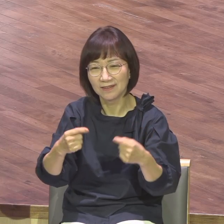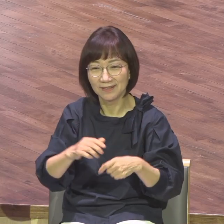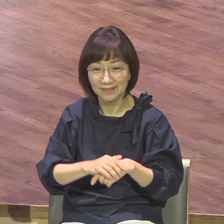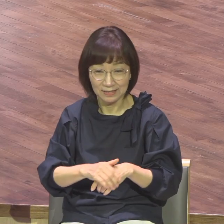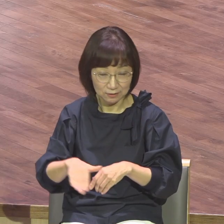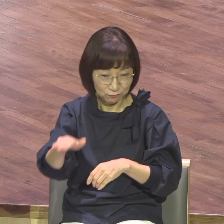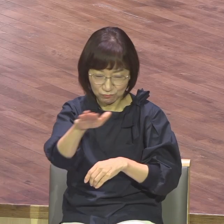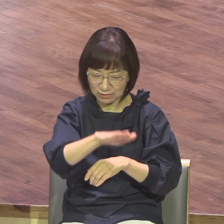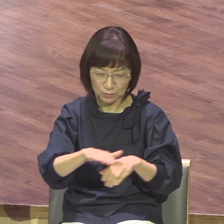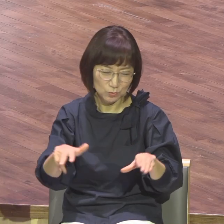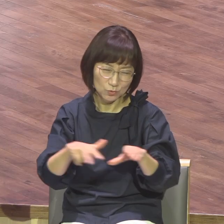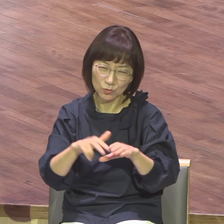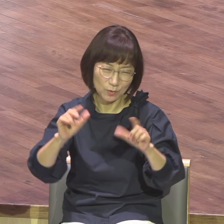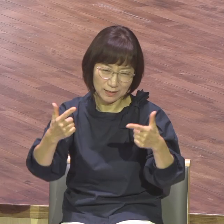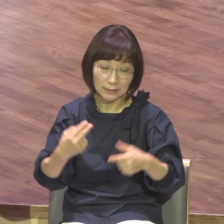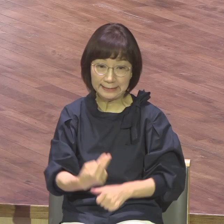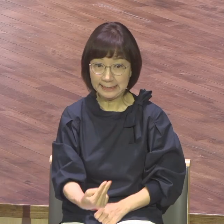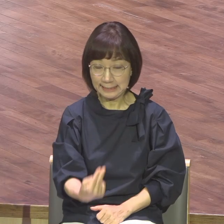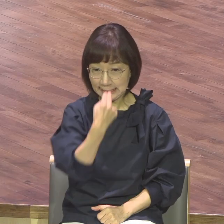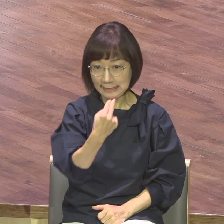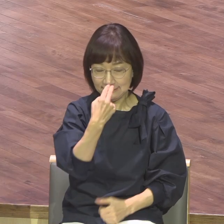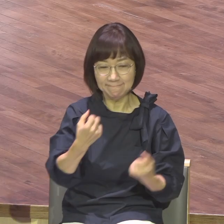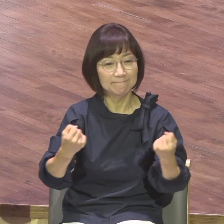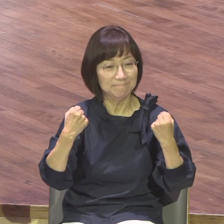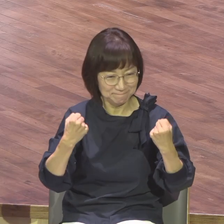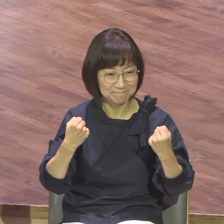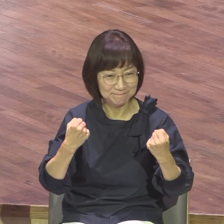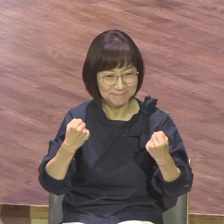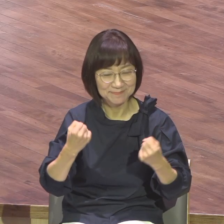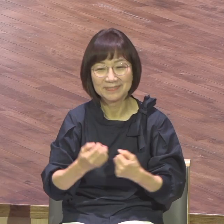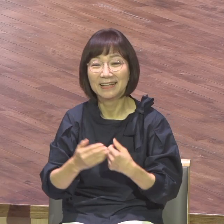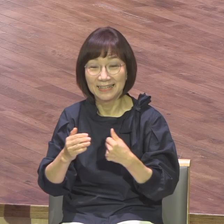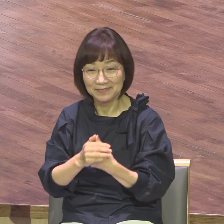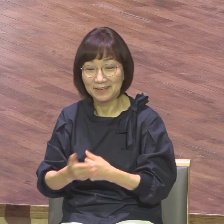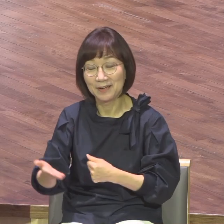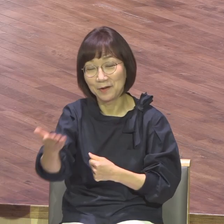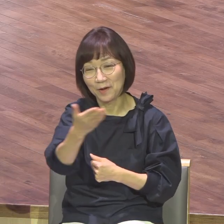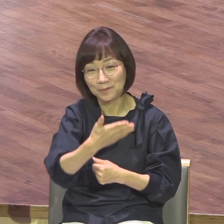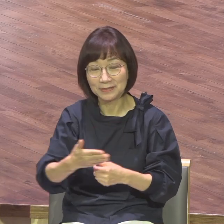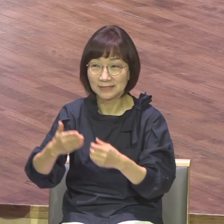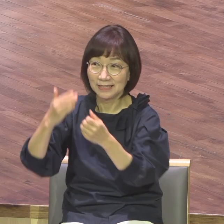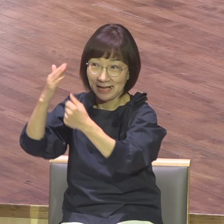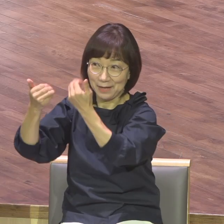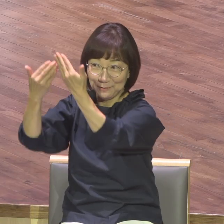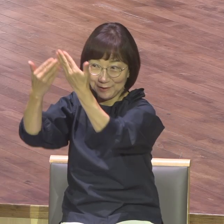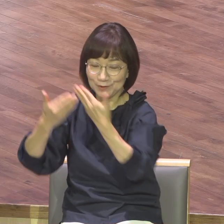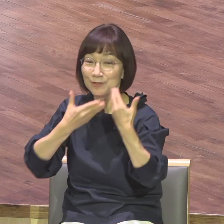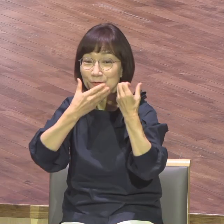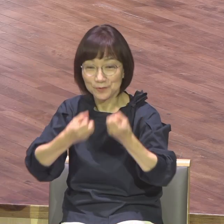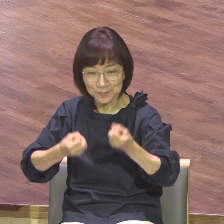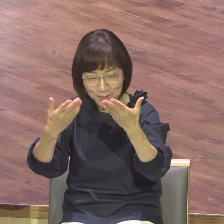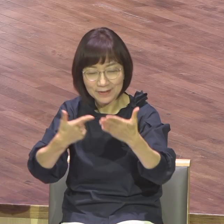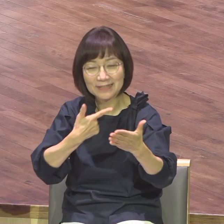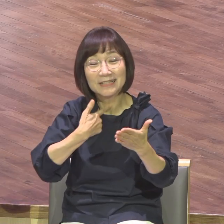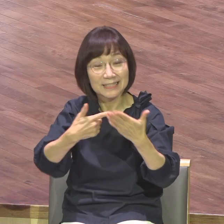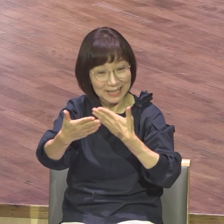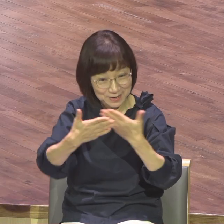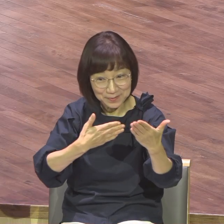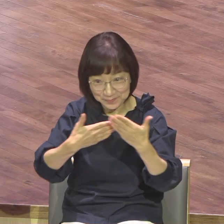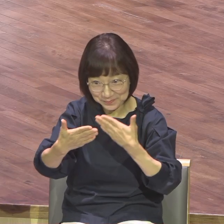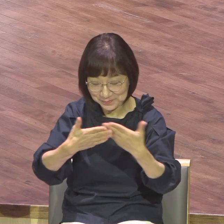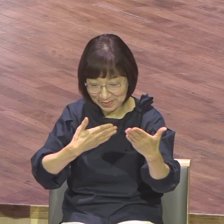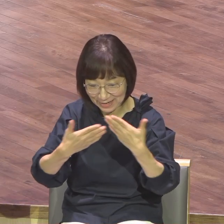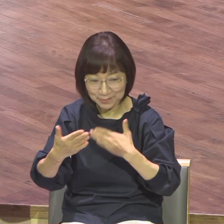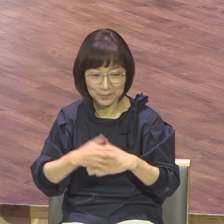아니에요. 생명이에요, 생명. 여기 모든 성도들 그 놀라운 축복을 사실적으로 체험하는 그러한